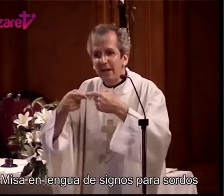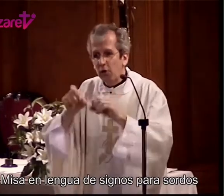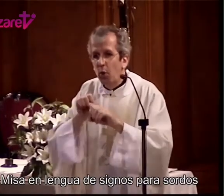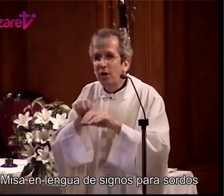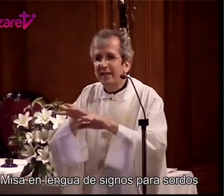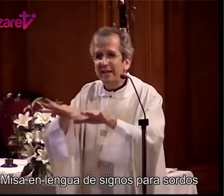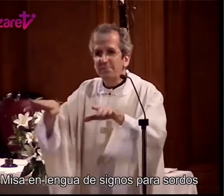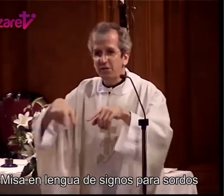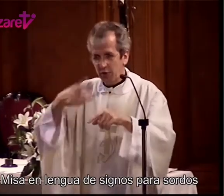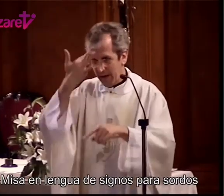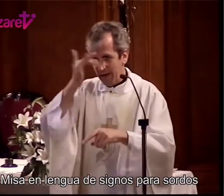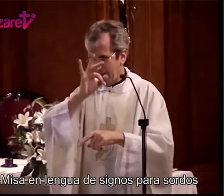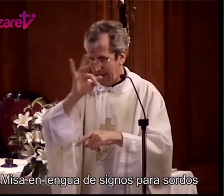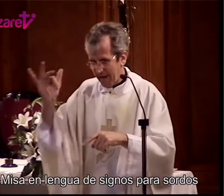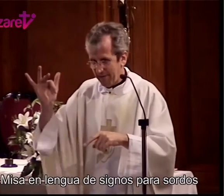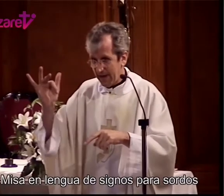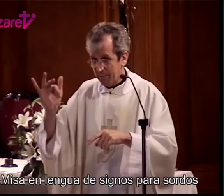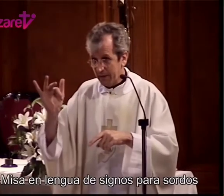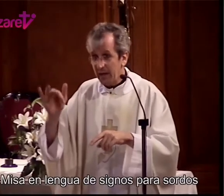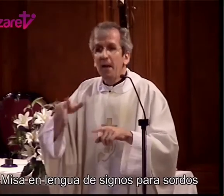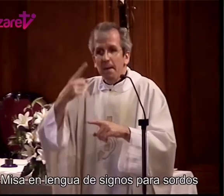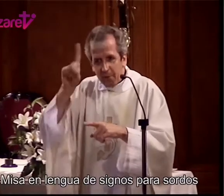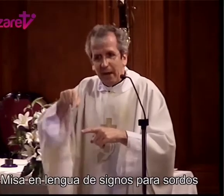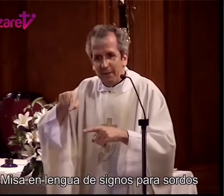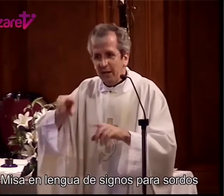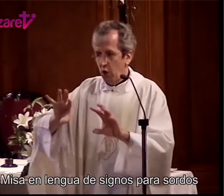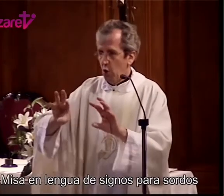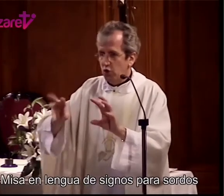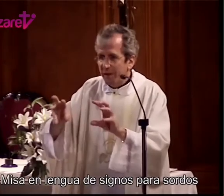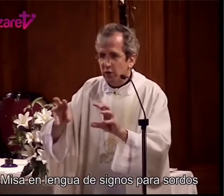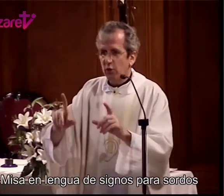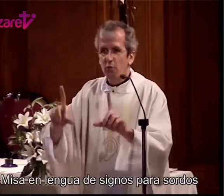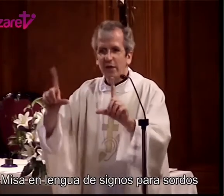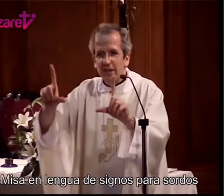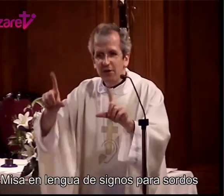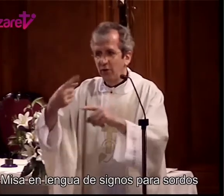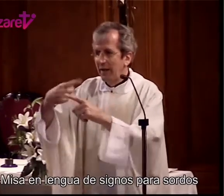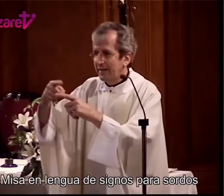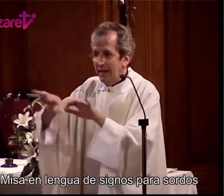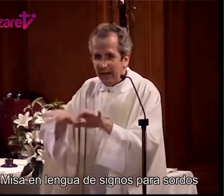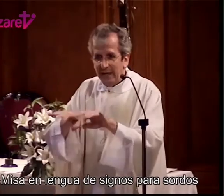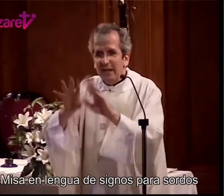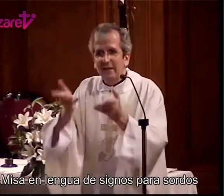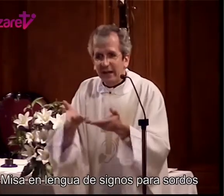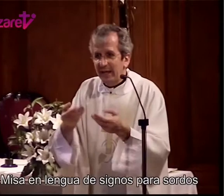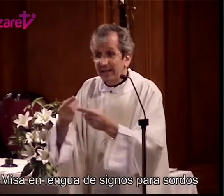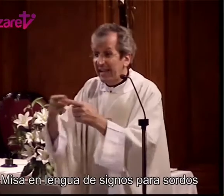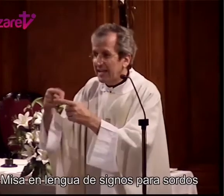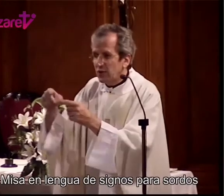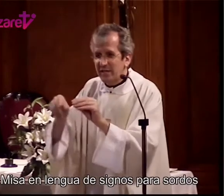como transmisora de la fe. Pero también los medios de comunicación, Internet, tantas cosas que se